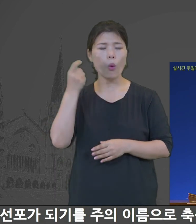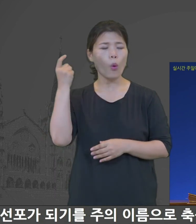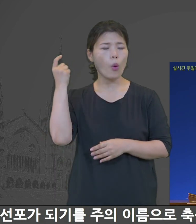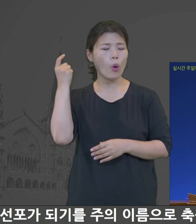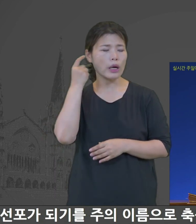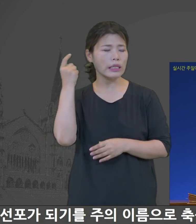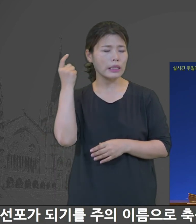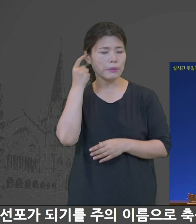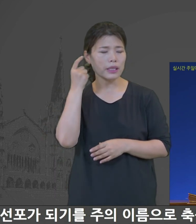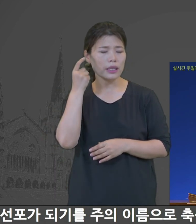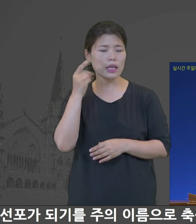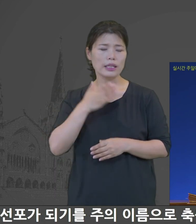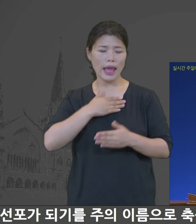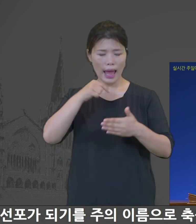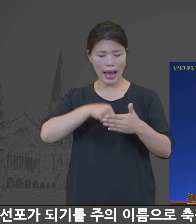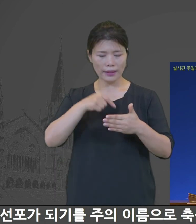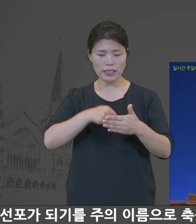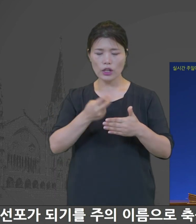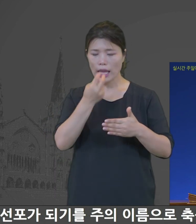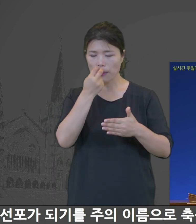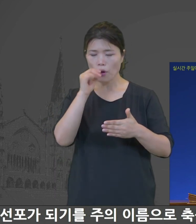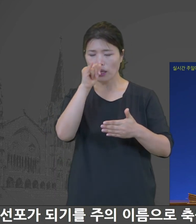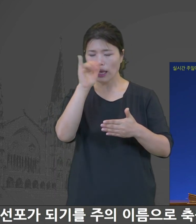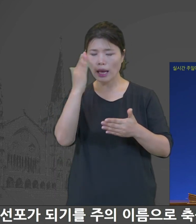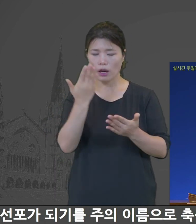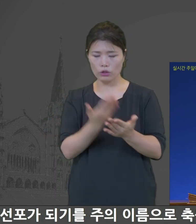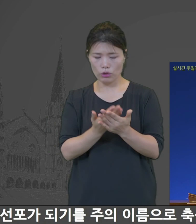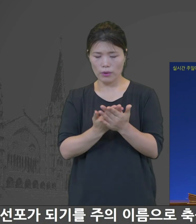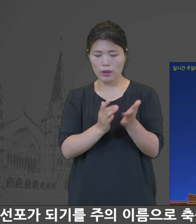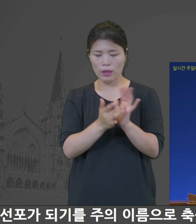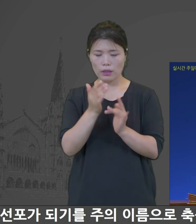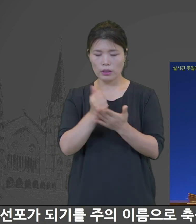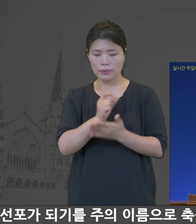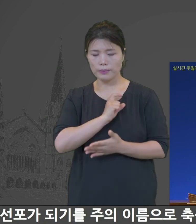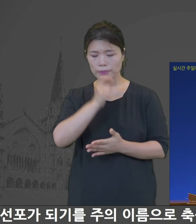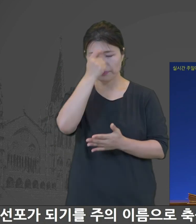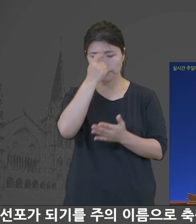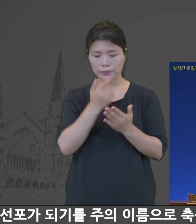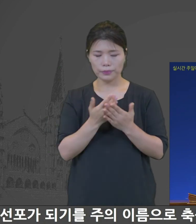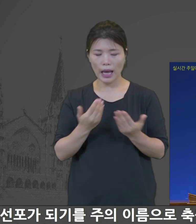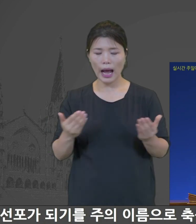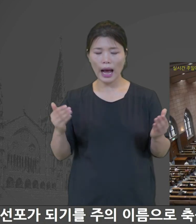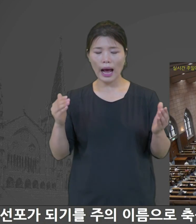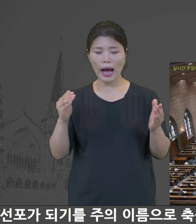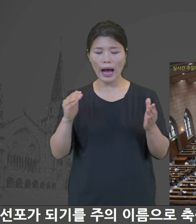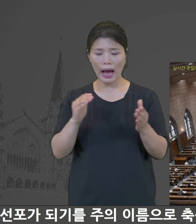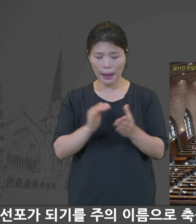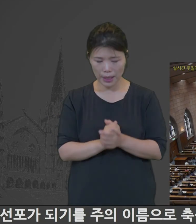안에서 생명 있게 하여 주시옵소서. 예수님 이름으로 기도하옵나이다. 아멘.